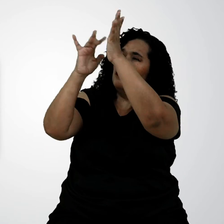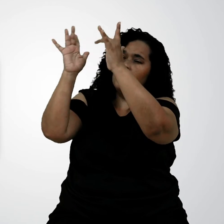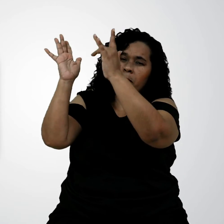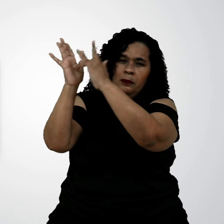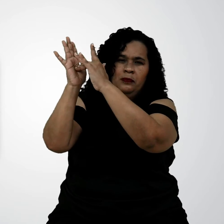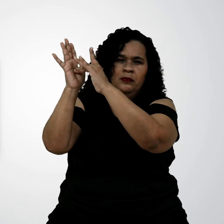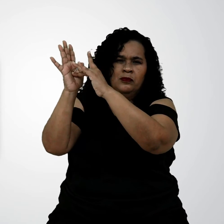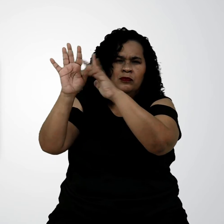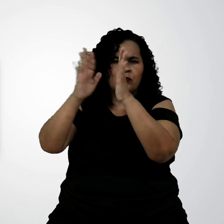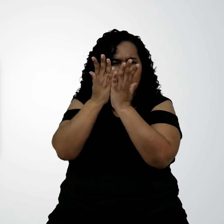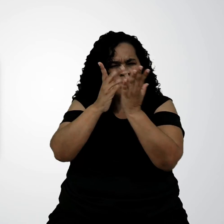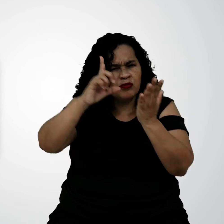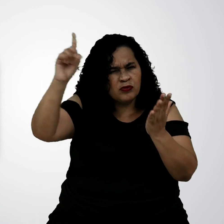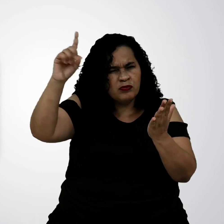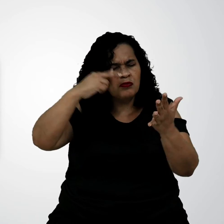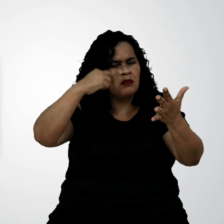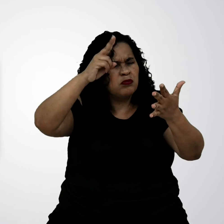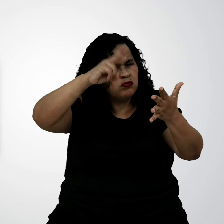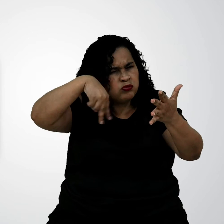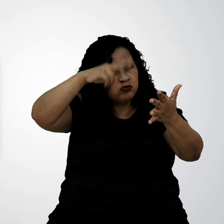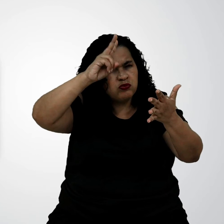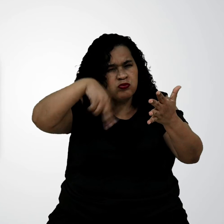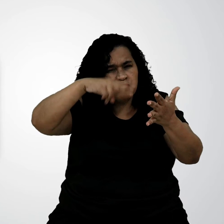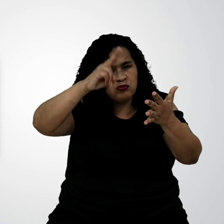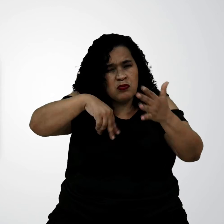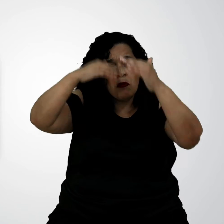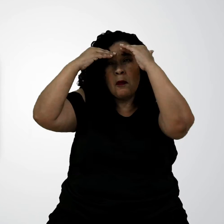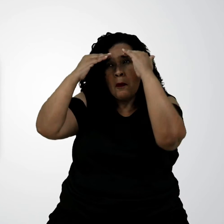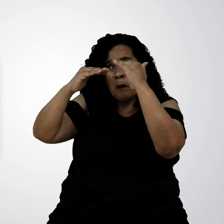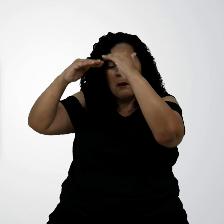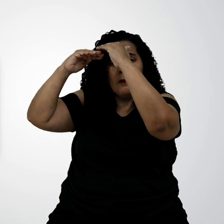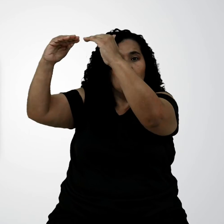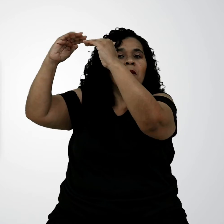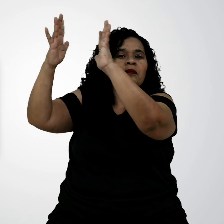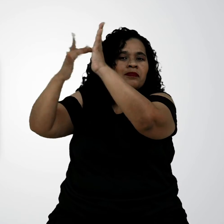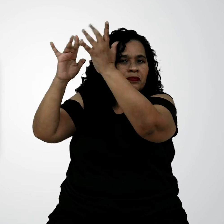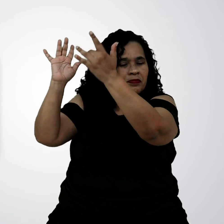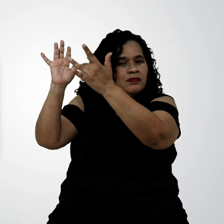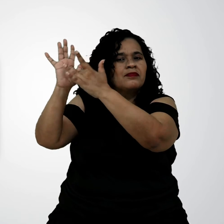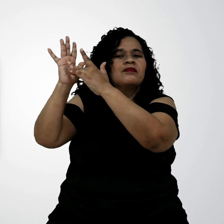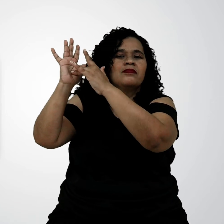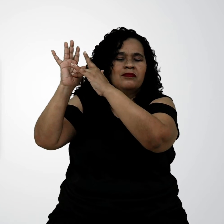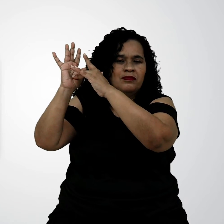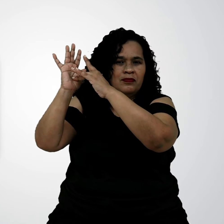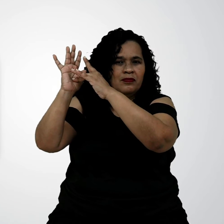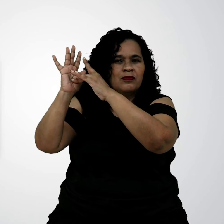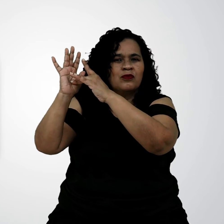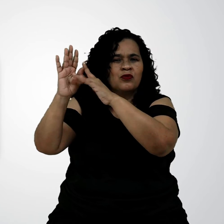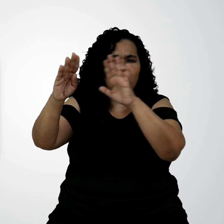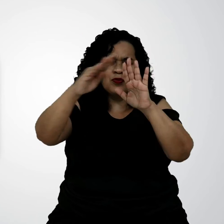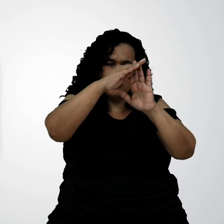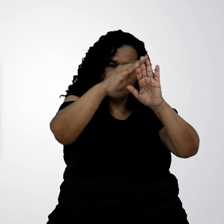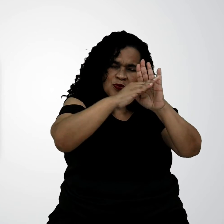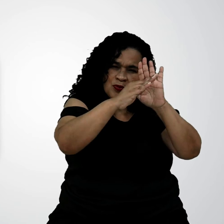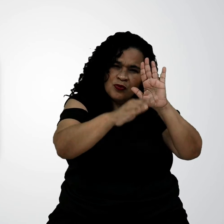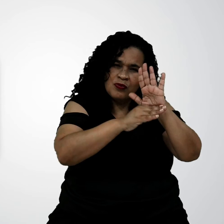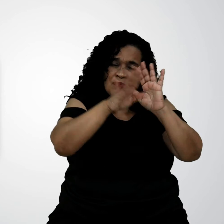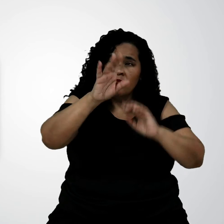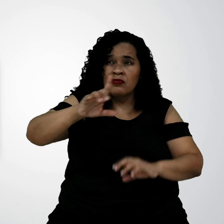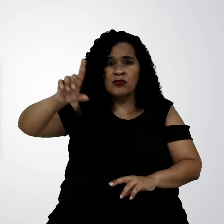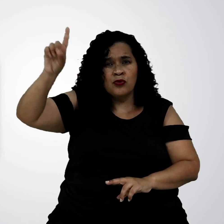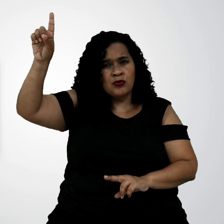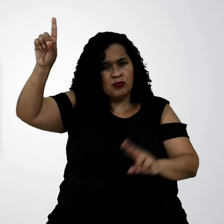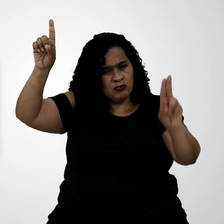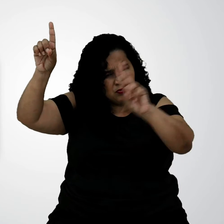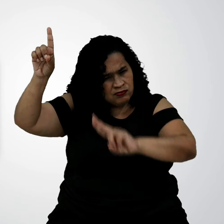de Jesus e siga o caminho e a direção que Jesus vai te dar através desse programa. Deus vai usar esse programa Mais